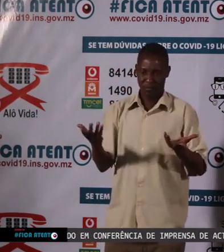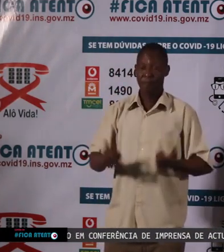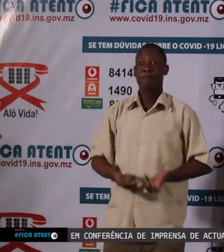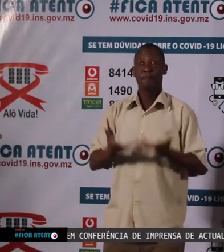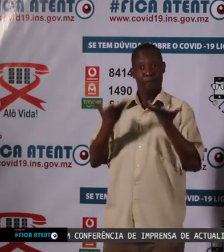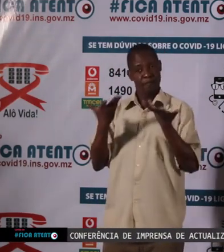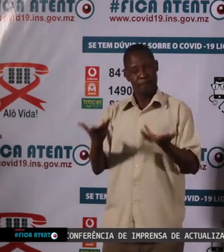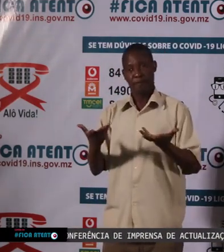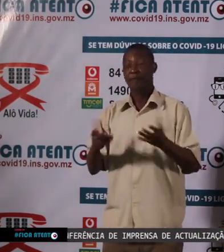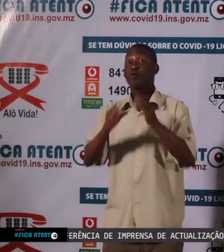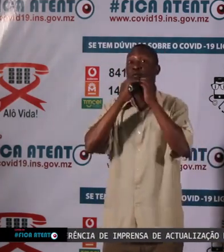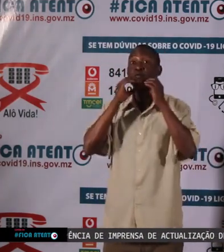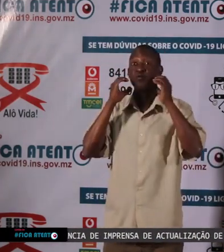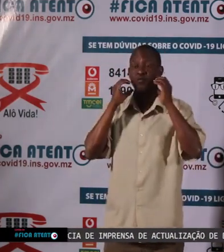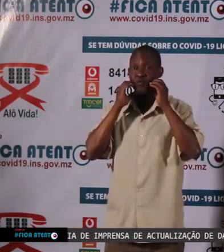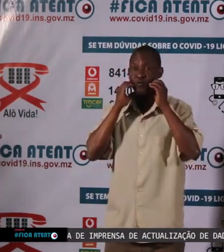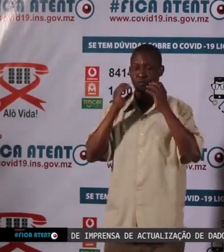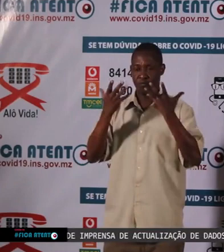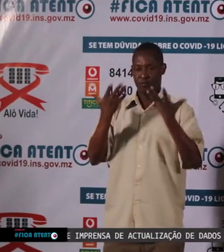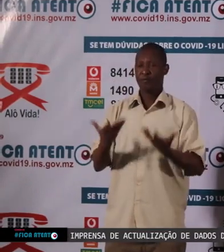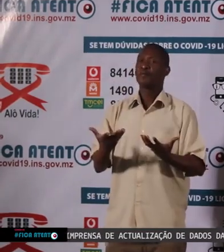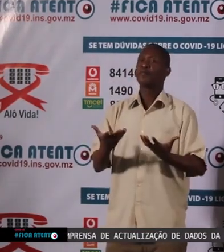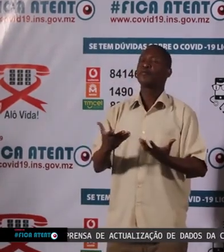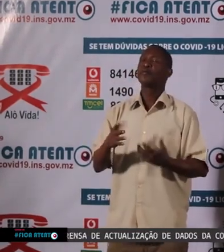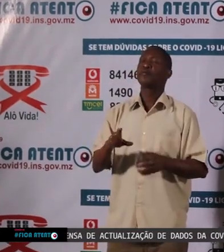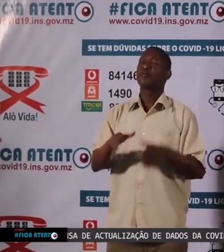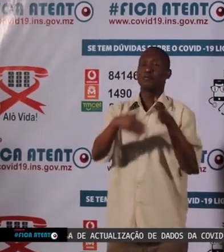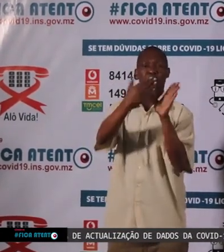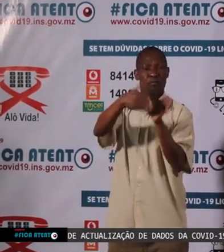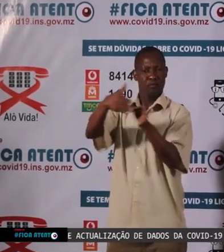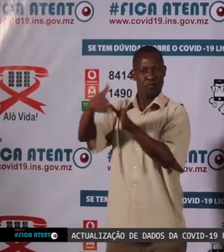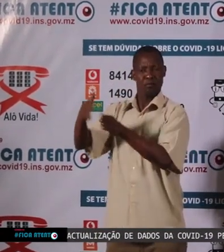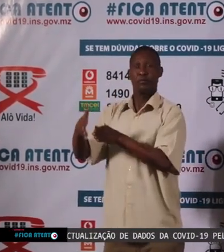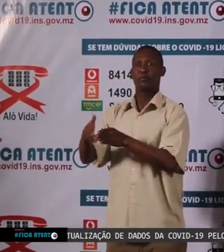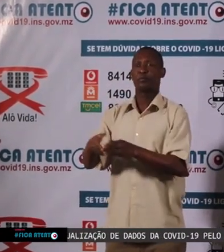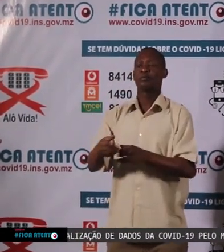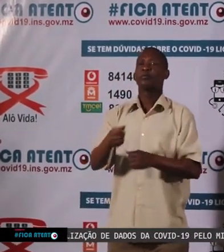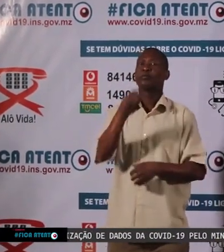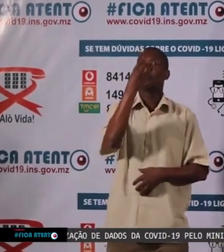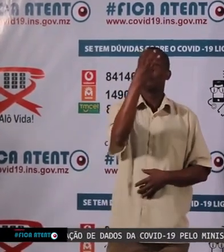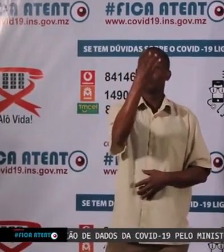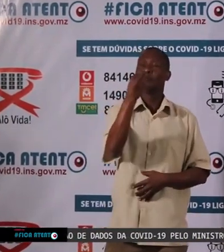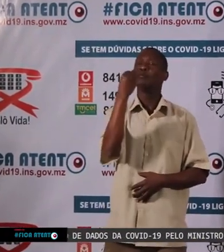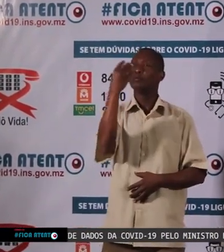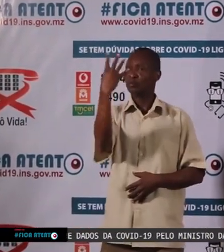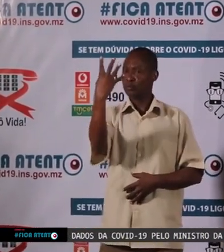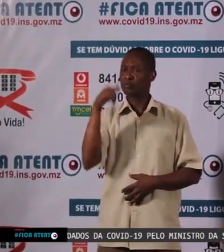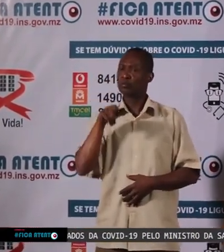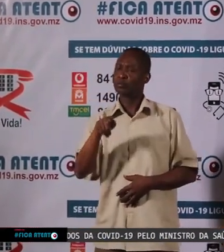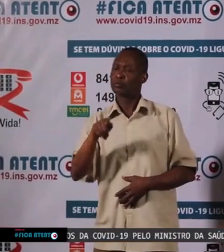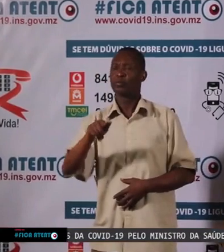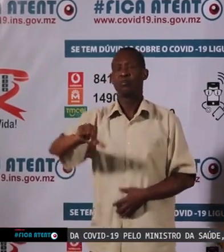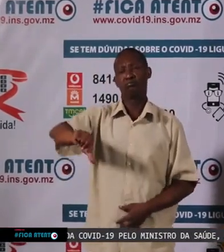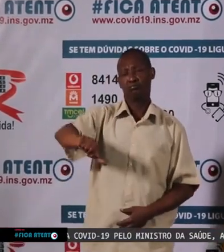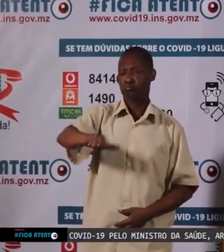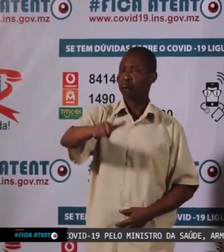Moçambique conta atualmente com 34 indivíduos totalmente recuperados e, como